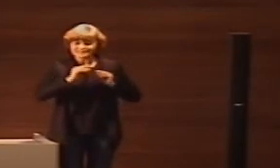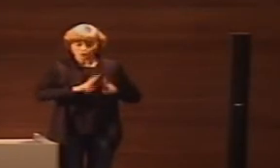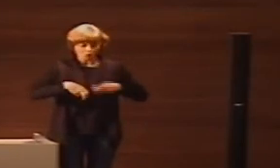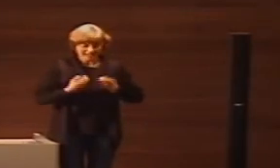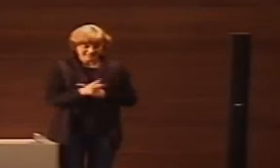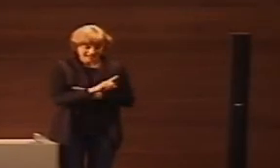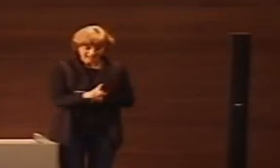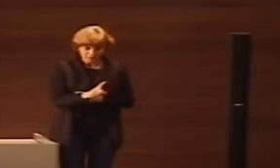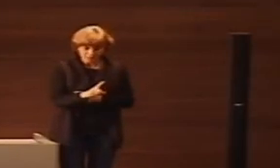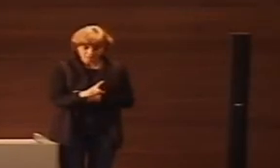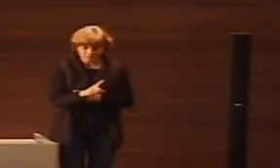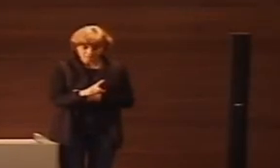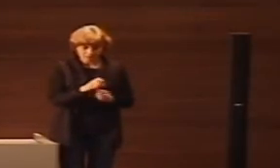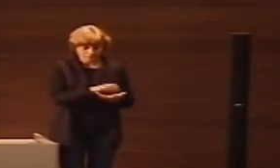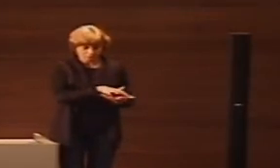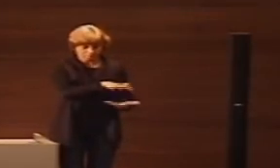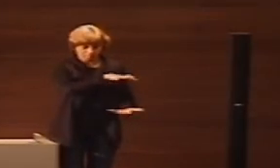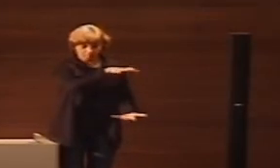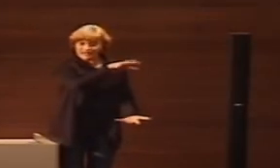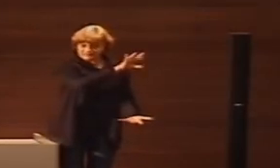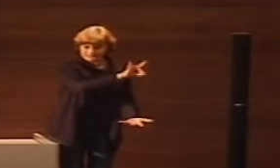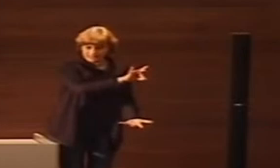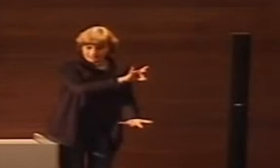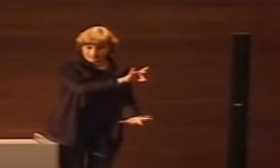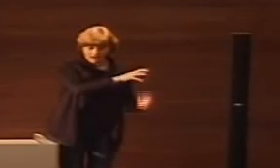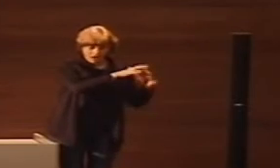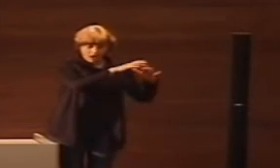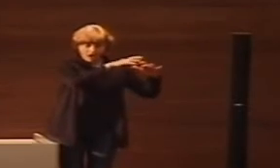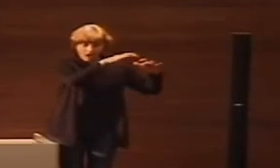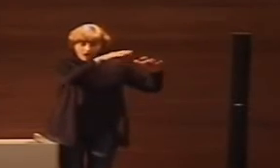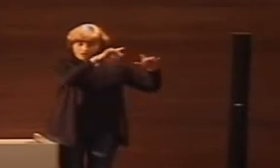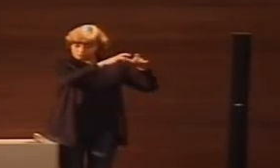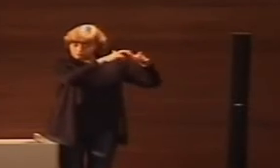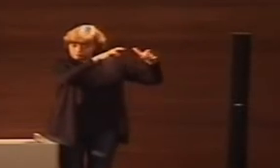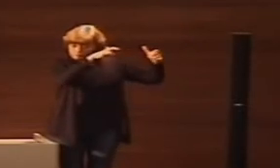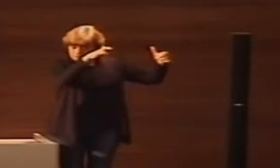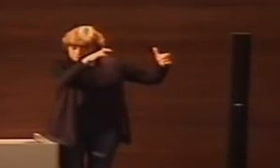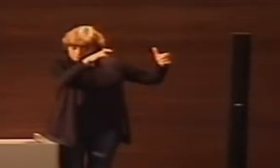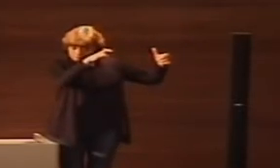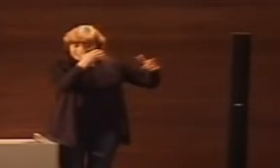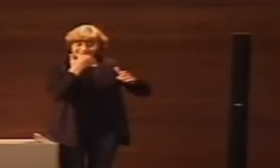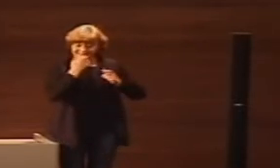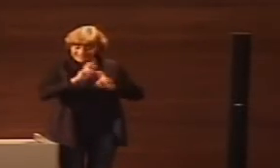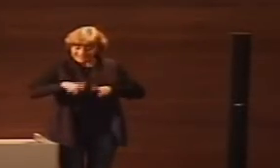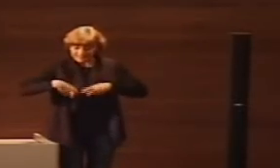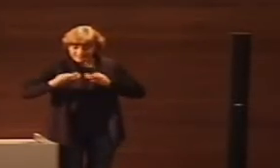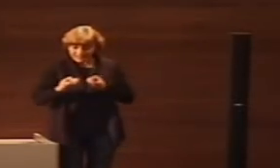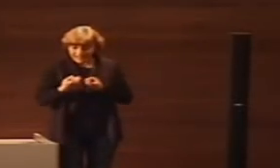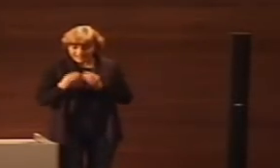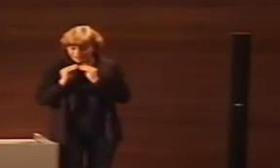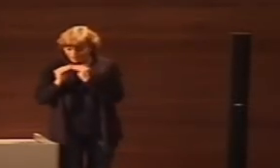ahí hay mucho consumo energético asociado que obviamente genera emisiones de efecto invernadero, pero que no se computan al